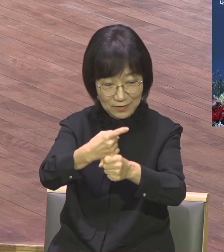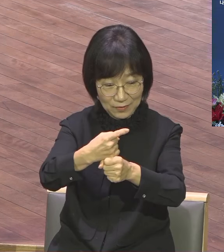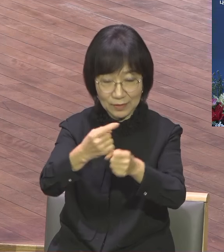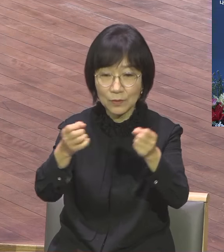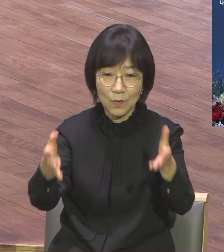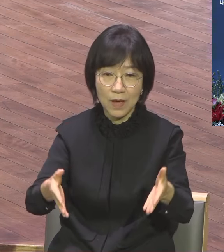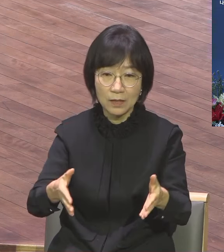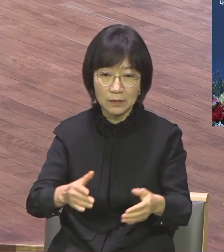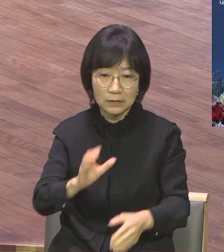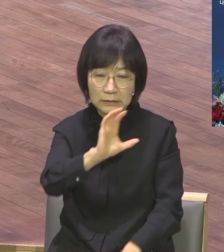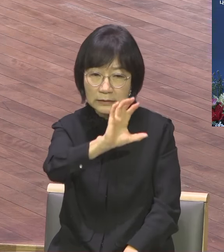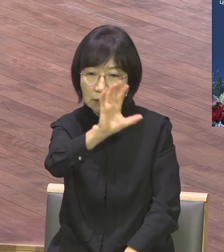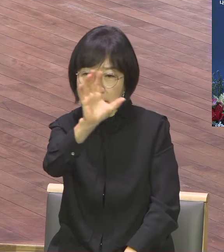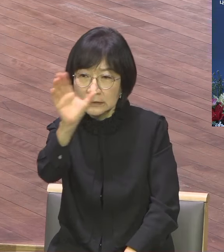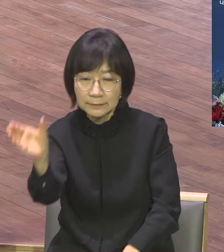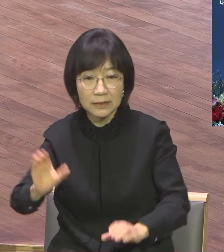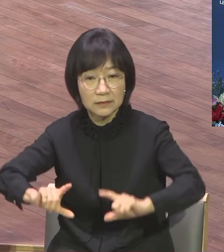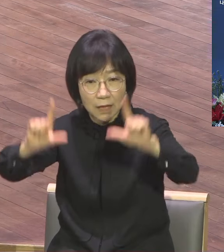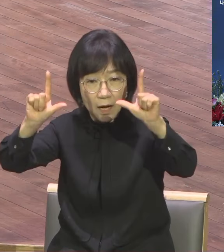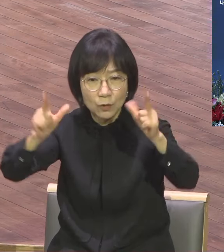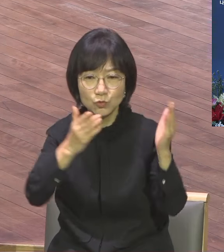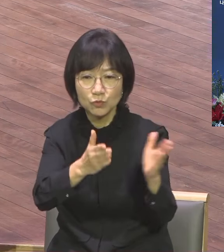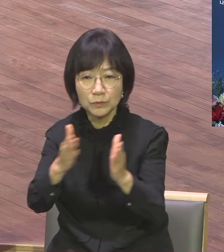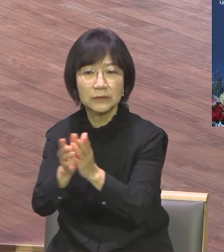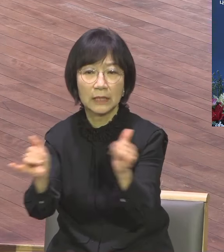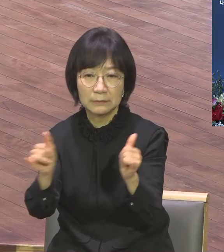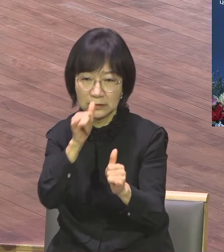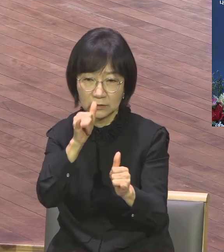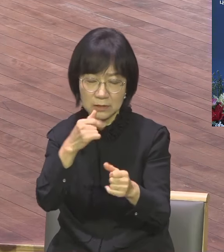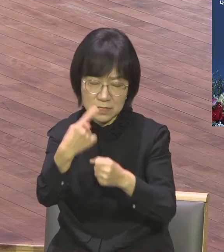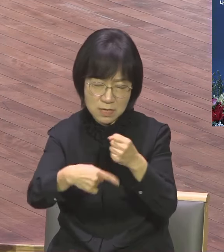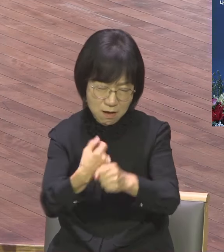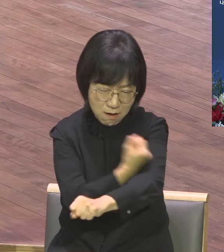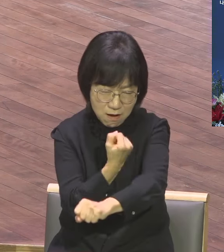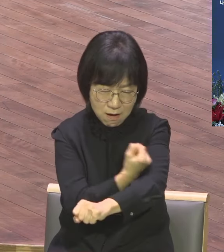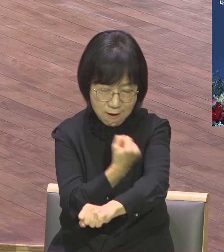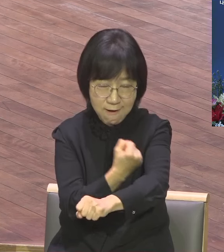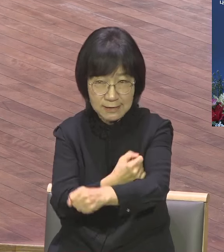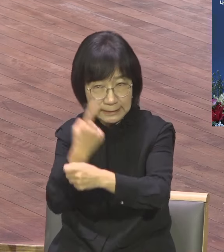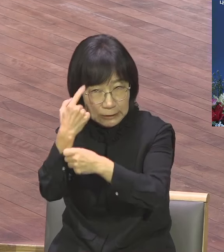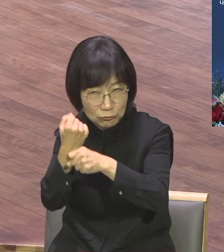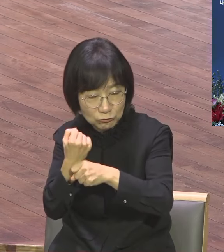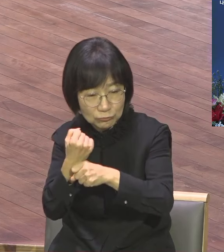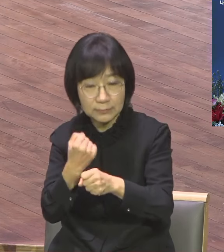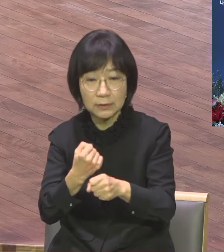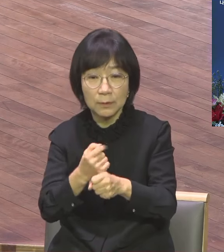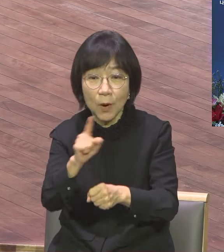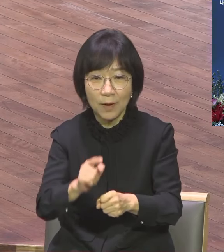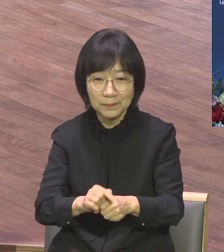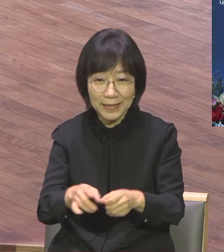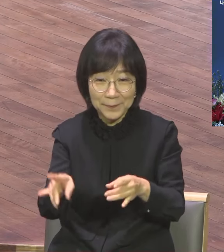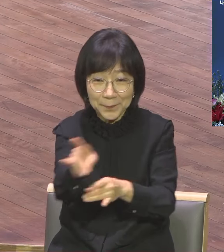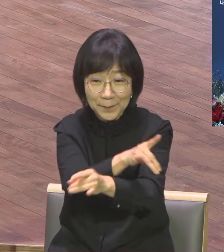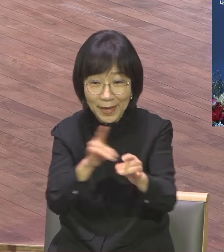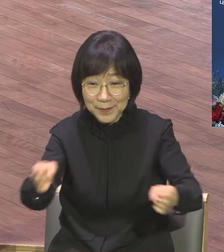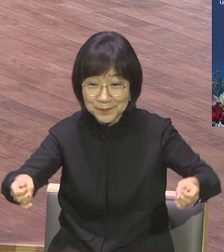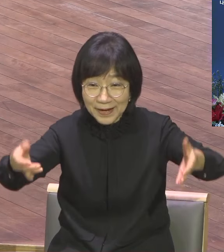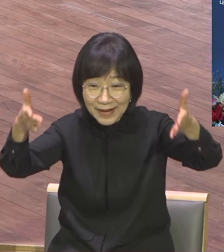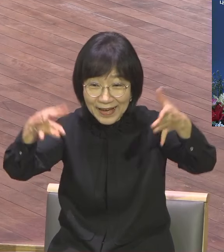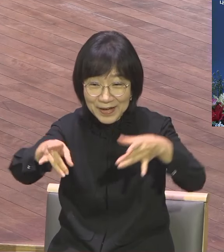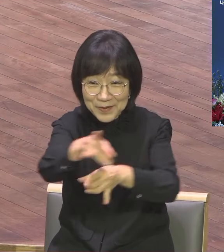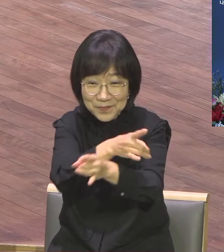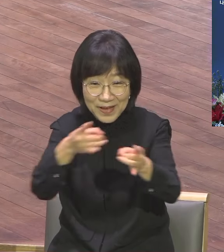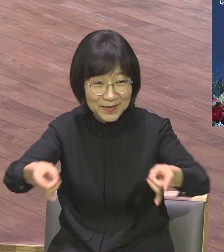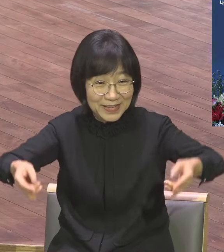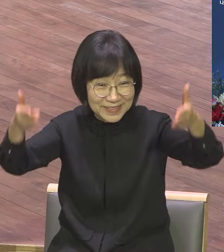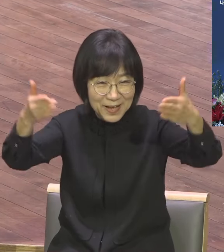성탄절만 준비하는 사람들이 있어. 1년 내내 그 직업이 뭐냐? 백화점. 이